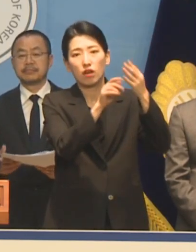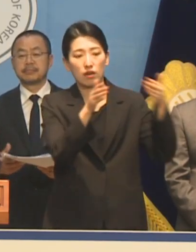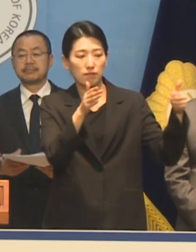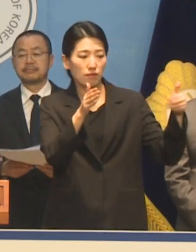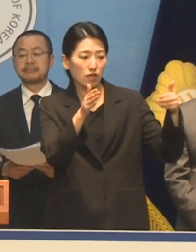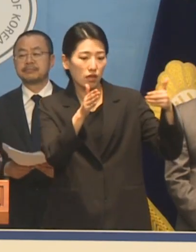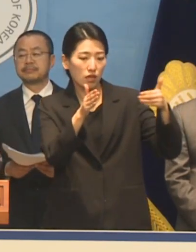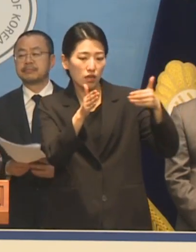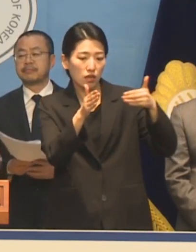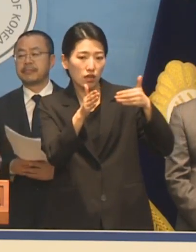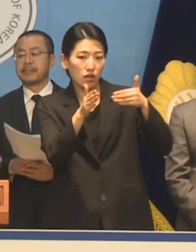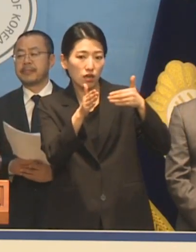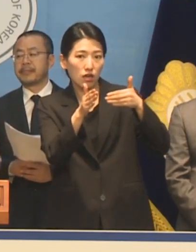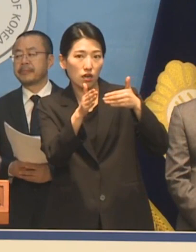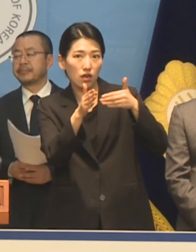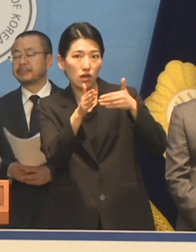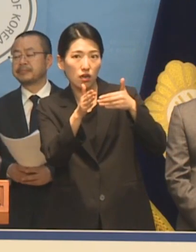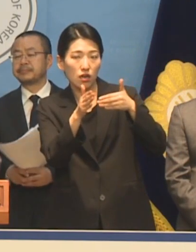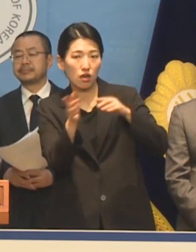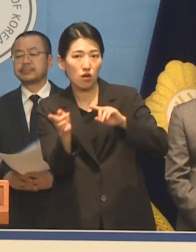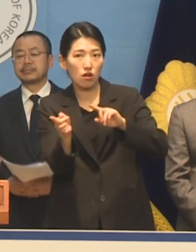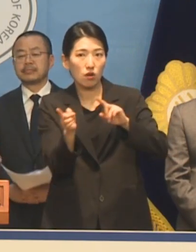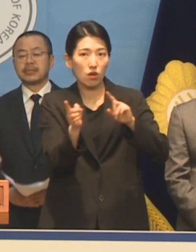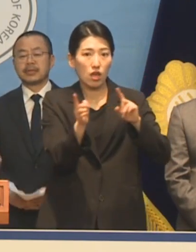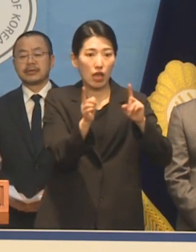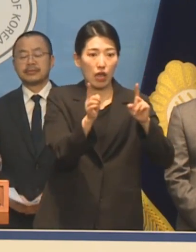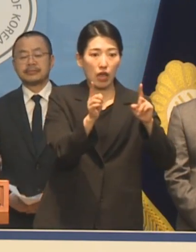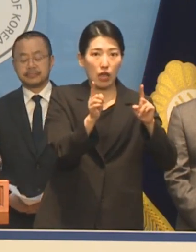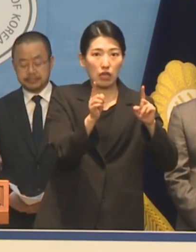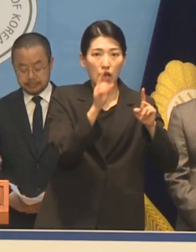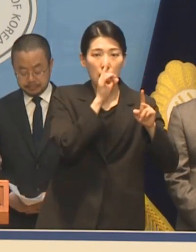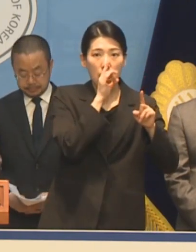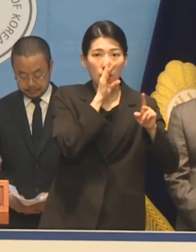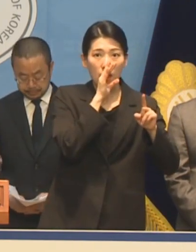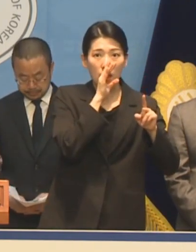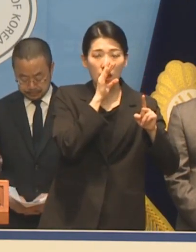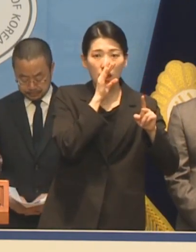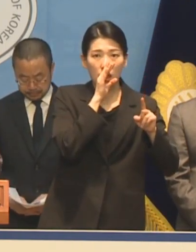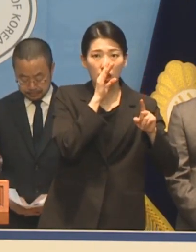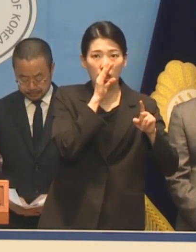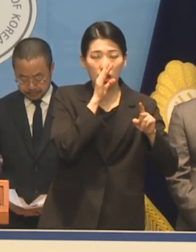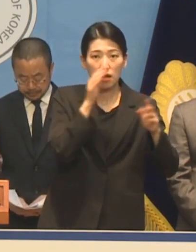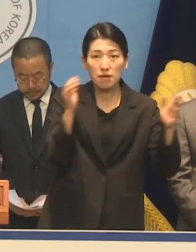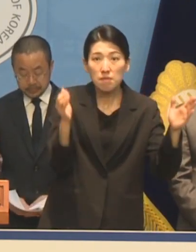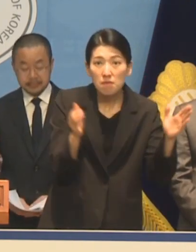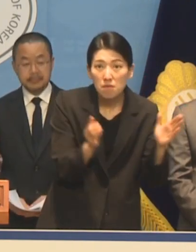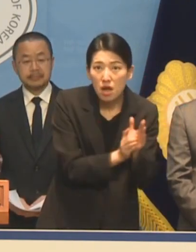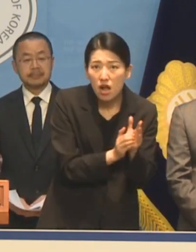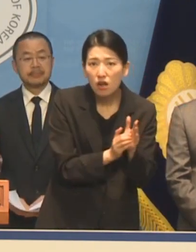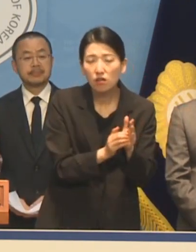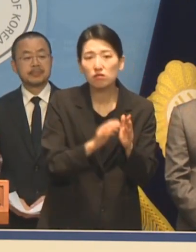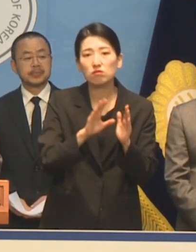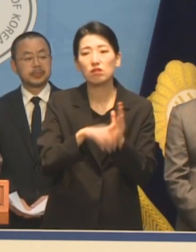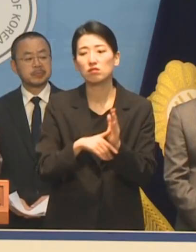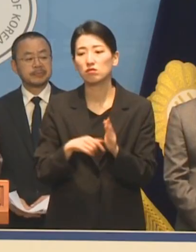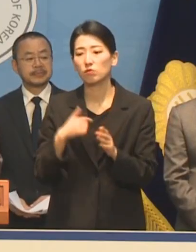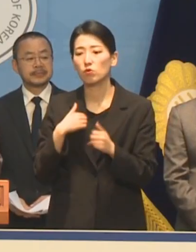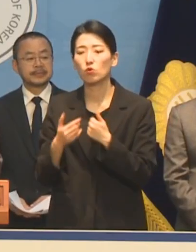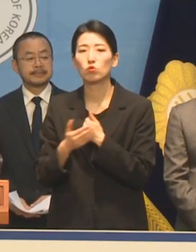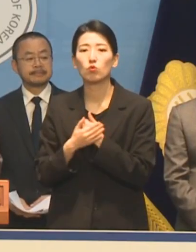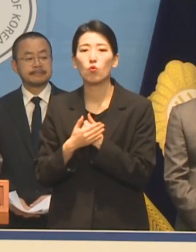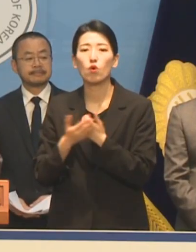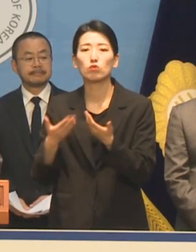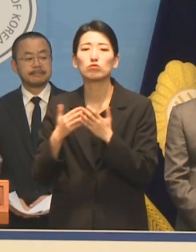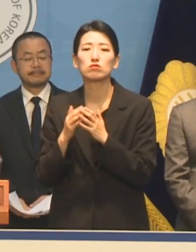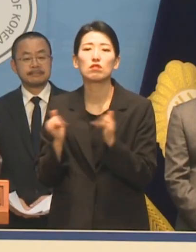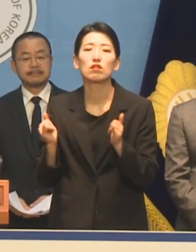최악의 회생 절차 폐지에 이르게 될 시 피해 노동자뿐만 아니라 그동안 도와주신 1, 2,